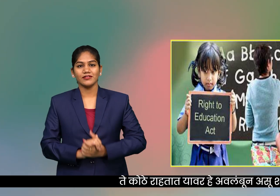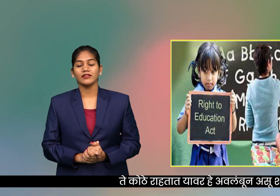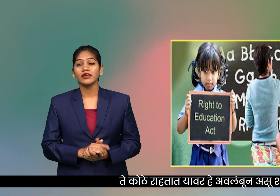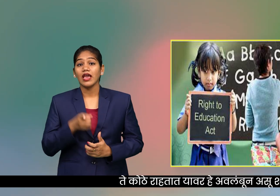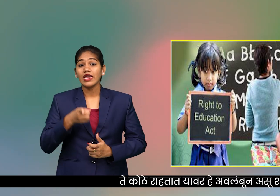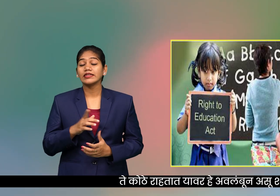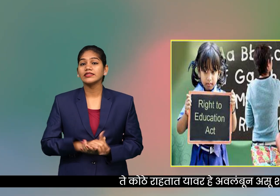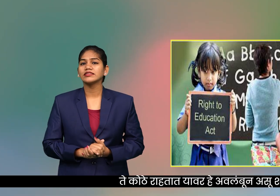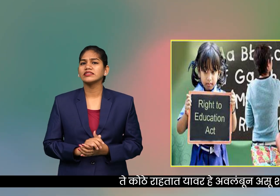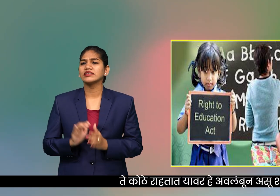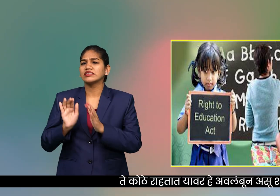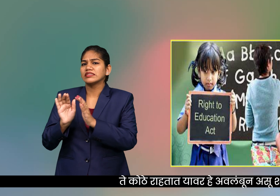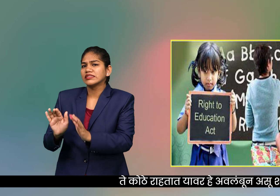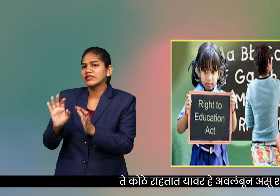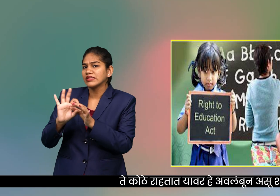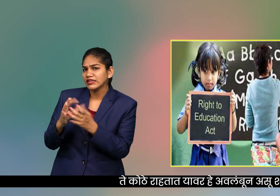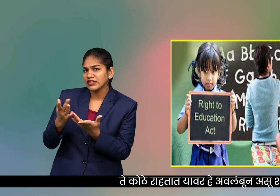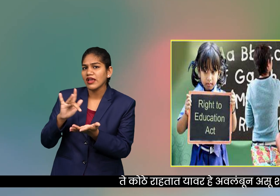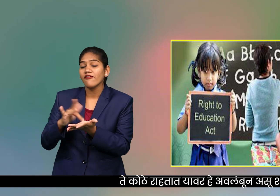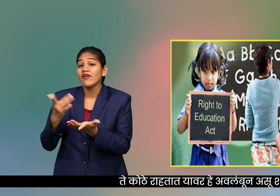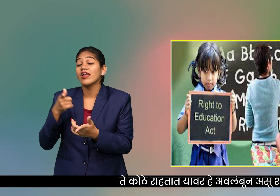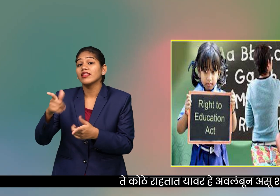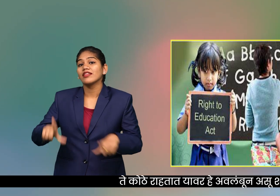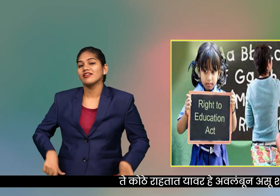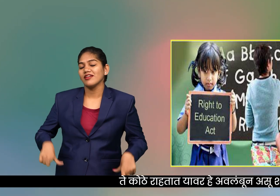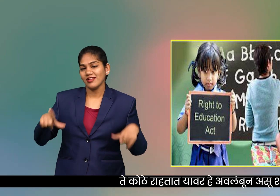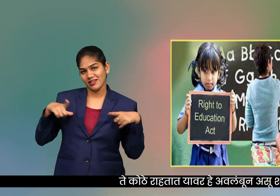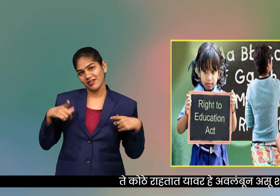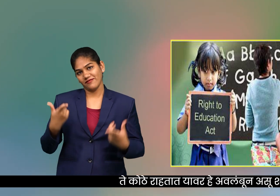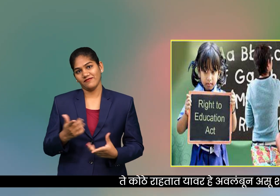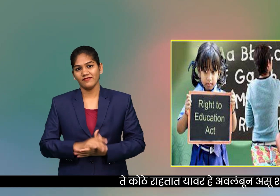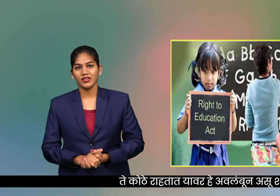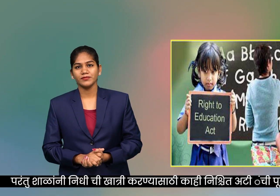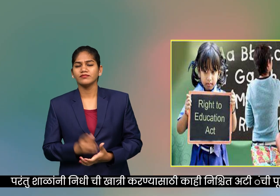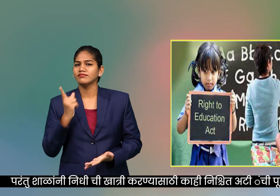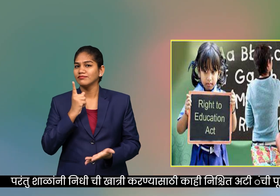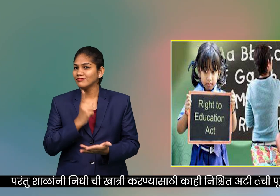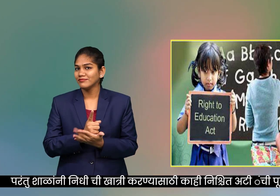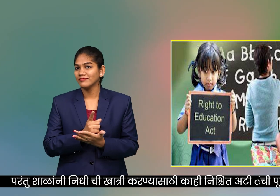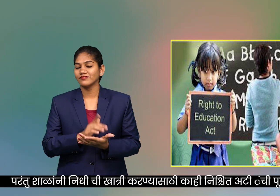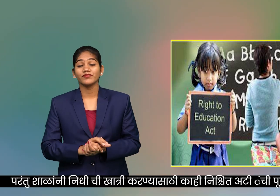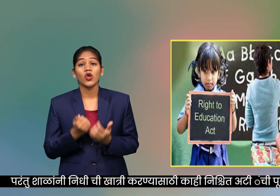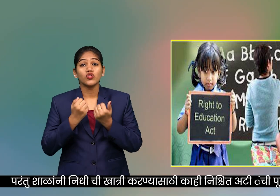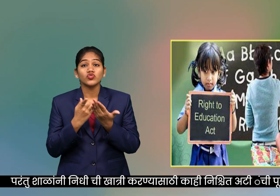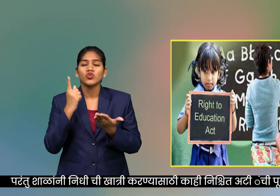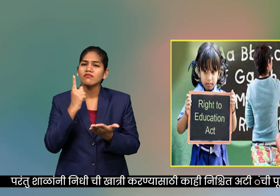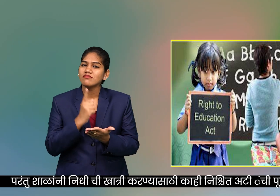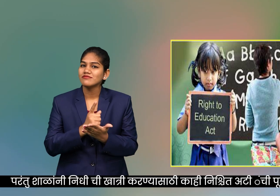ते कोठे राहतात यावर हे अवलंबून असू शकते. परंतु शाळांनी निधीची